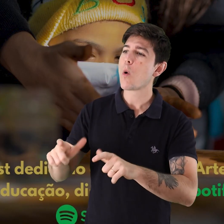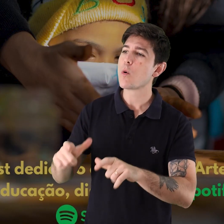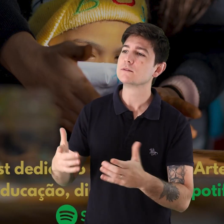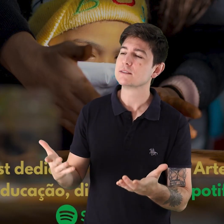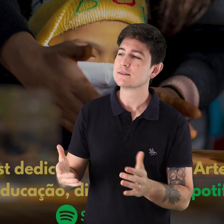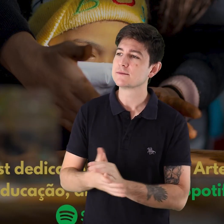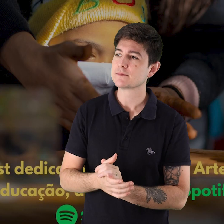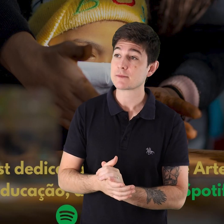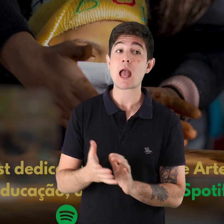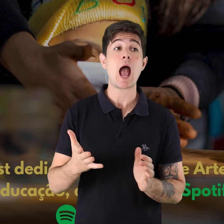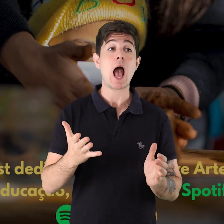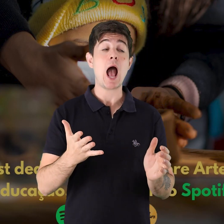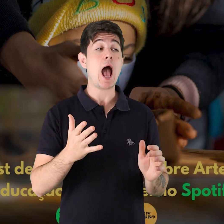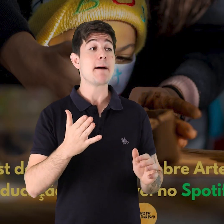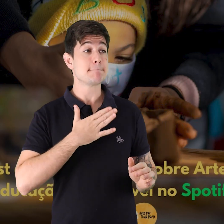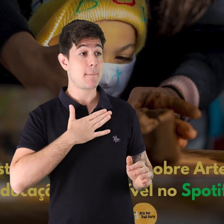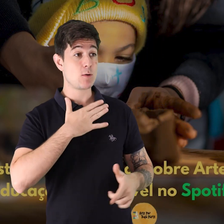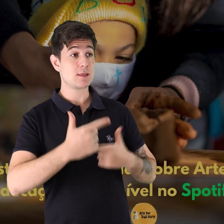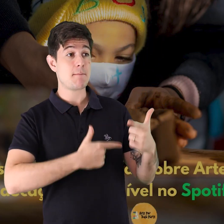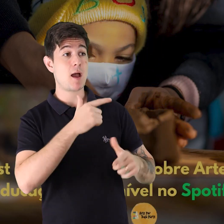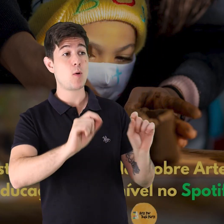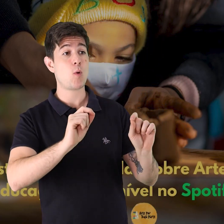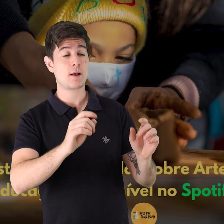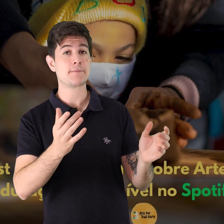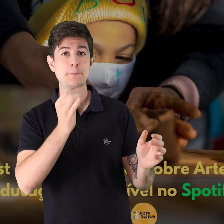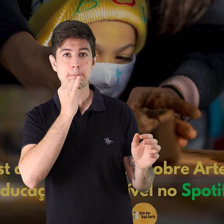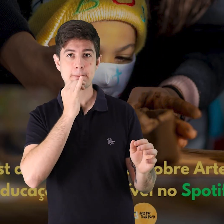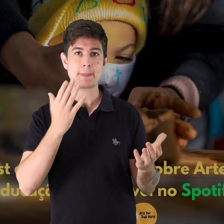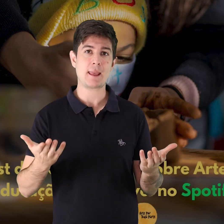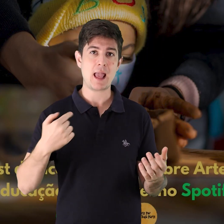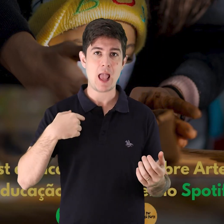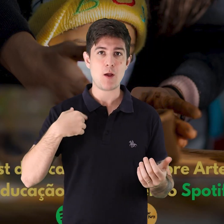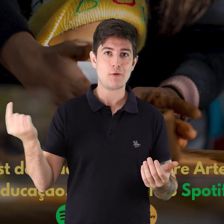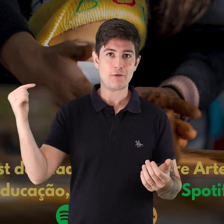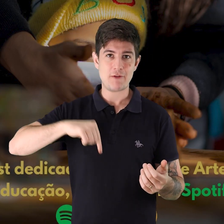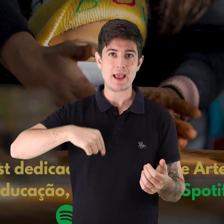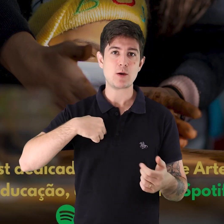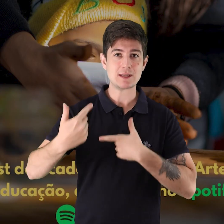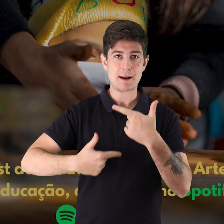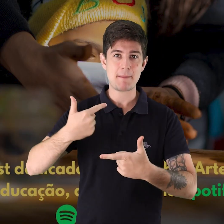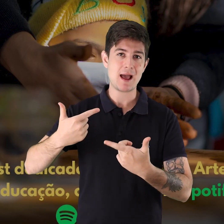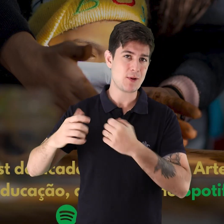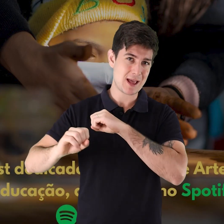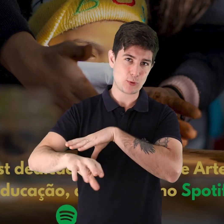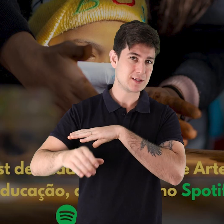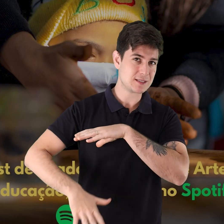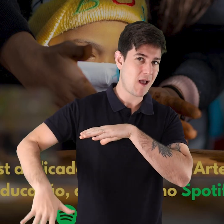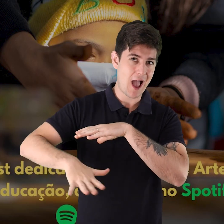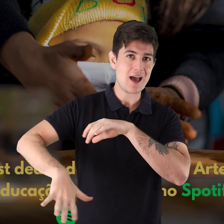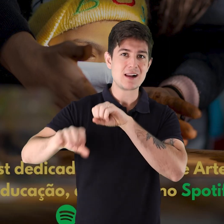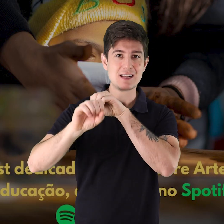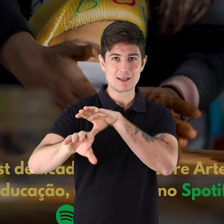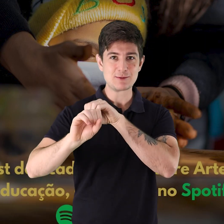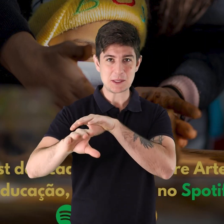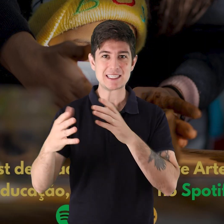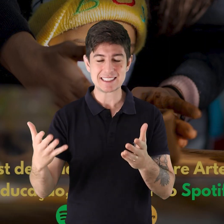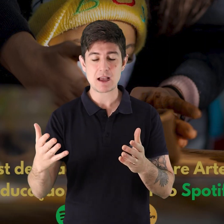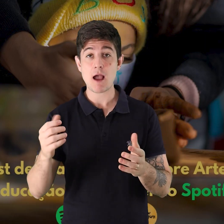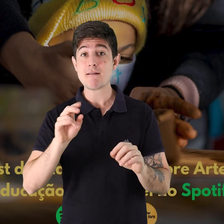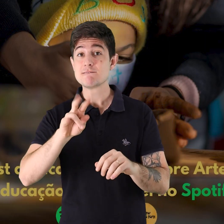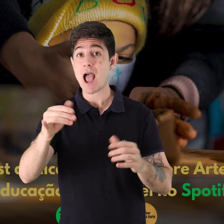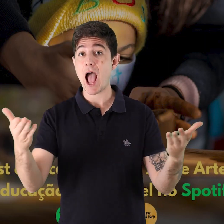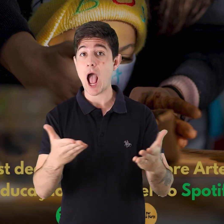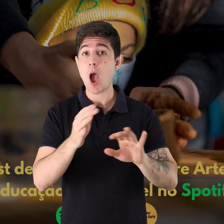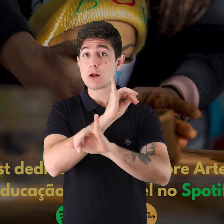aqui marcado, mas se quiser falar alguma coisa. Sim, claro. Então, assim, como eu comentei, eu venho do setor educacional e a gente